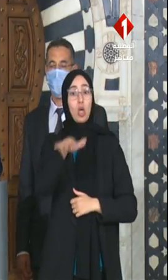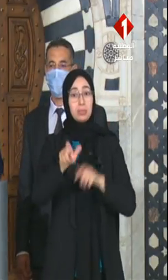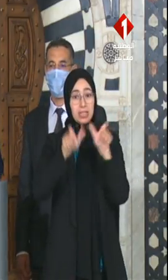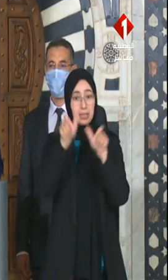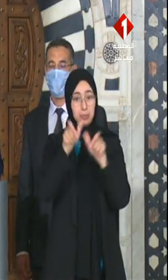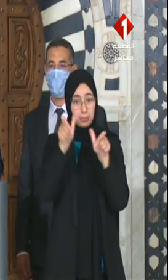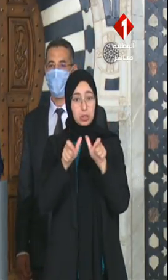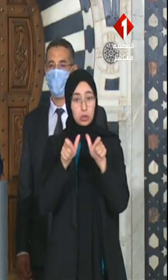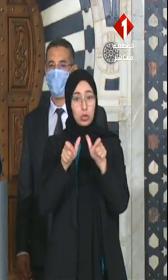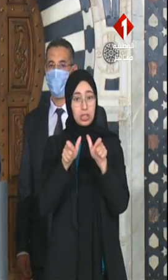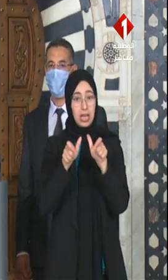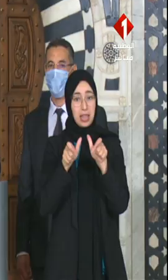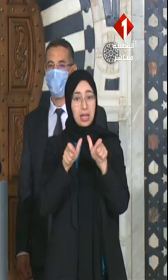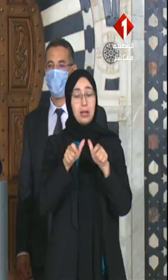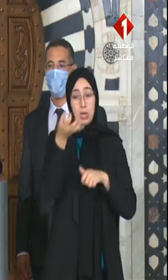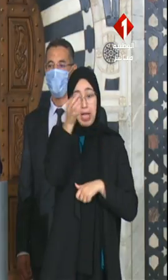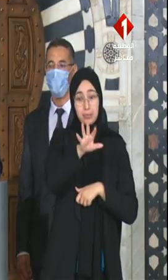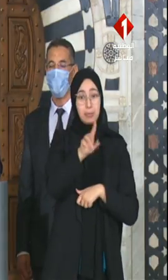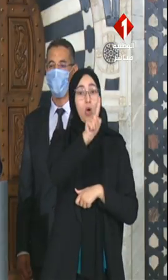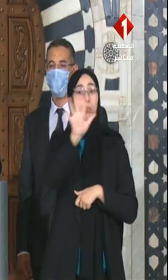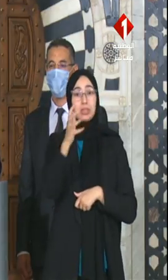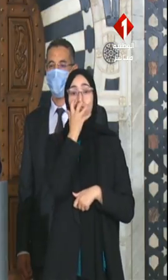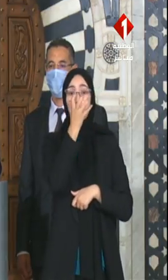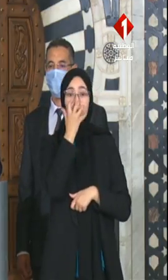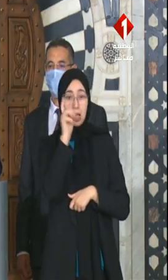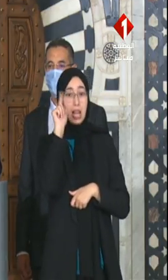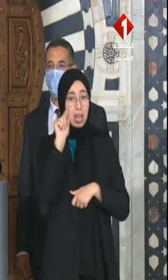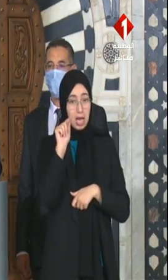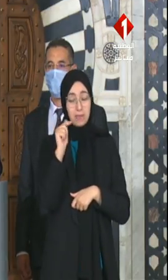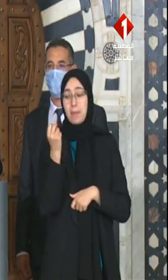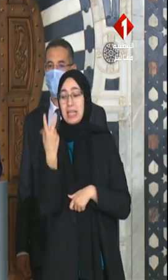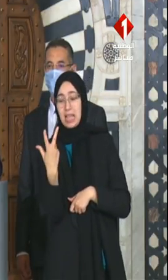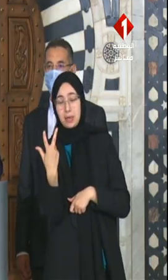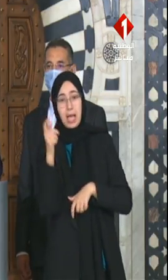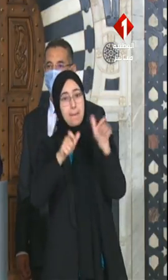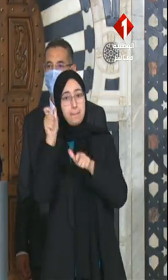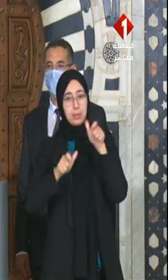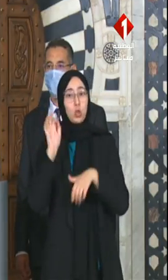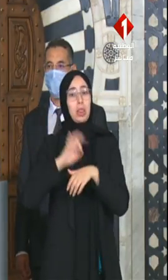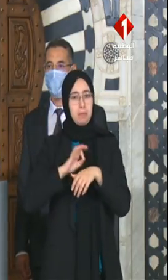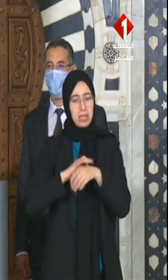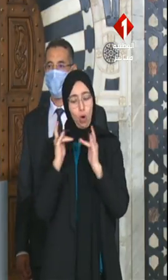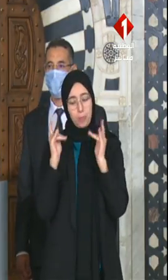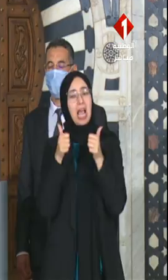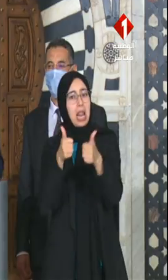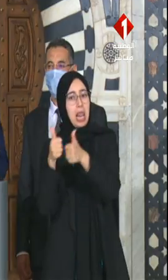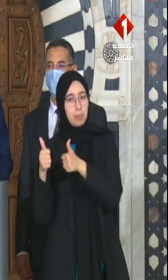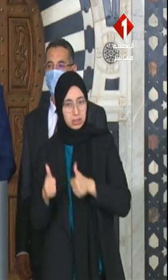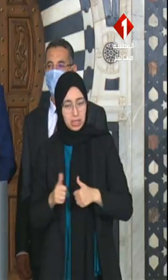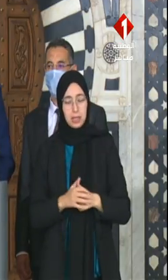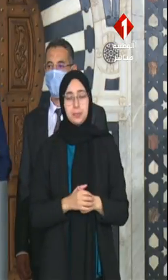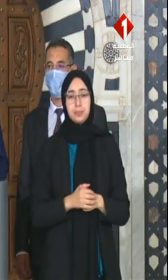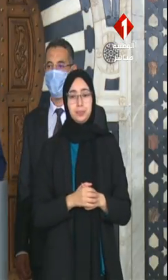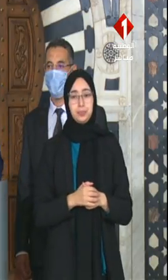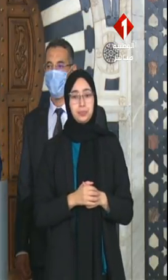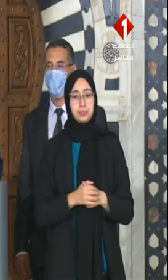مريض، وعندنا 515 سرير أكسجين يقيم فيه 300 مريض. بالنسبة للخط الثالث اللي